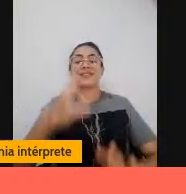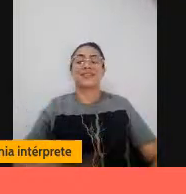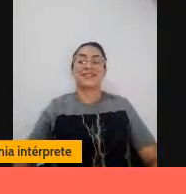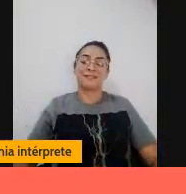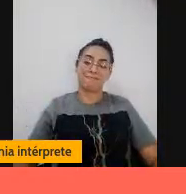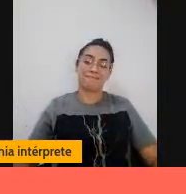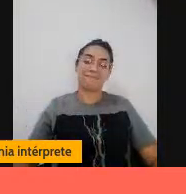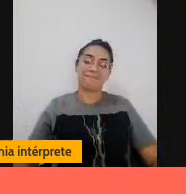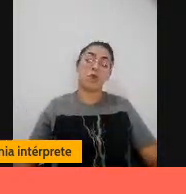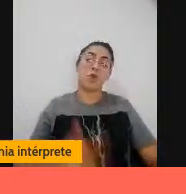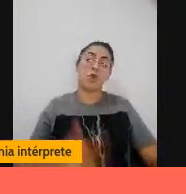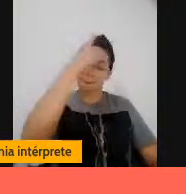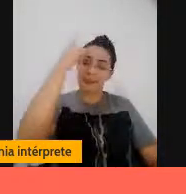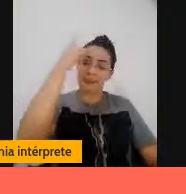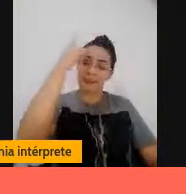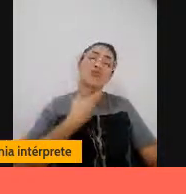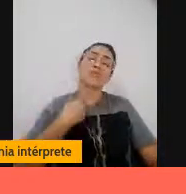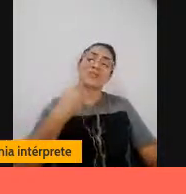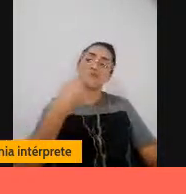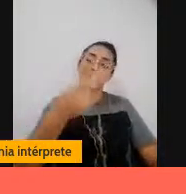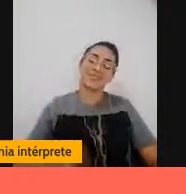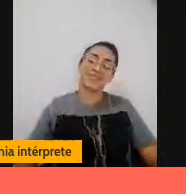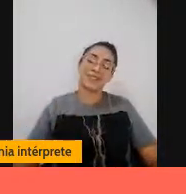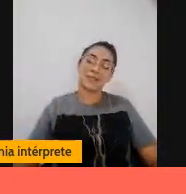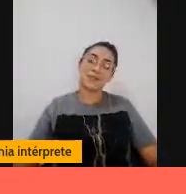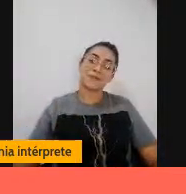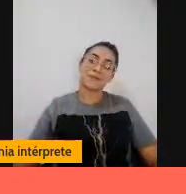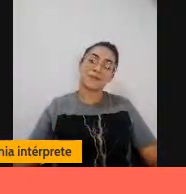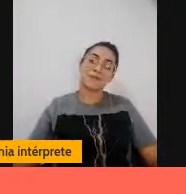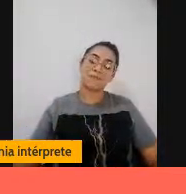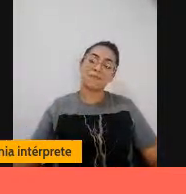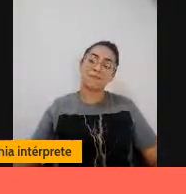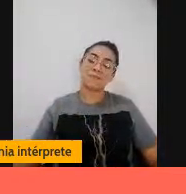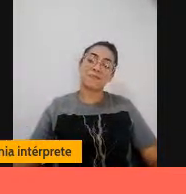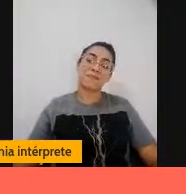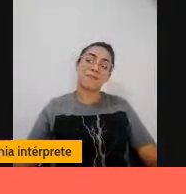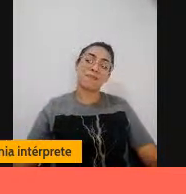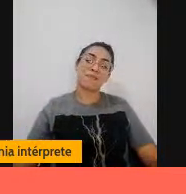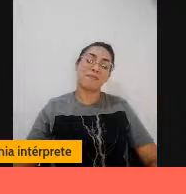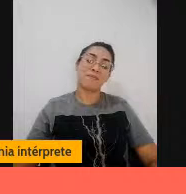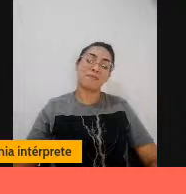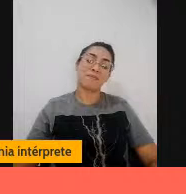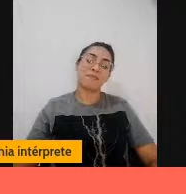Mais alguém gostaria de fazer uso da palavra?